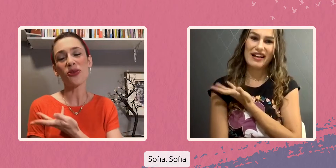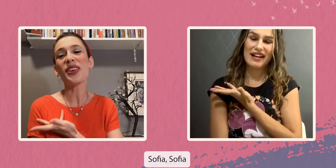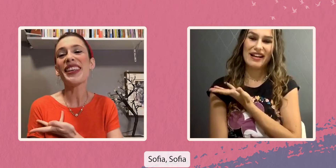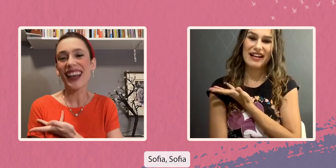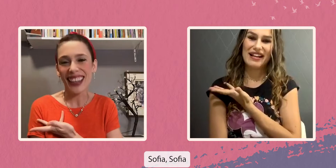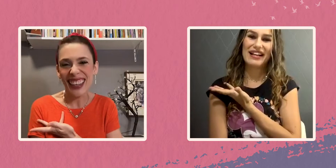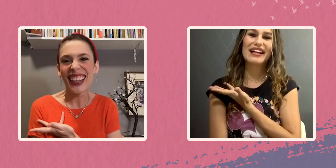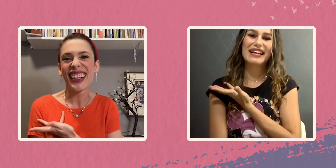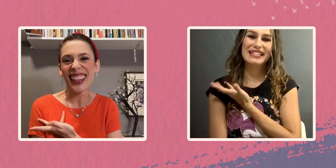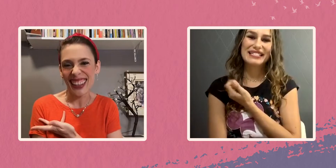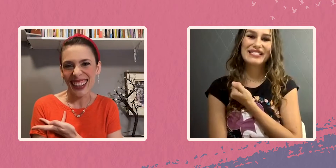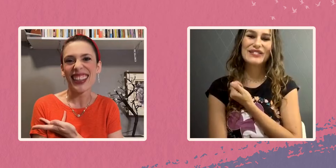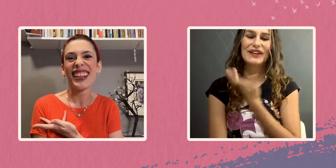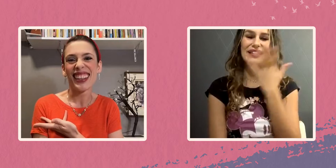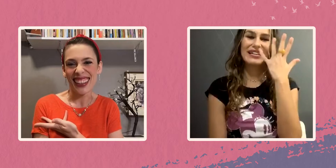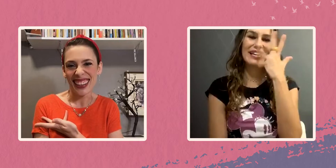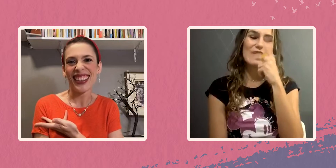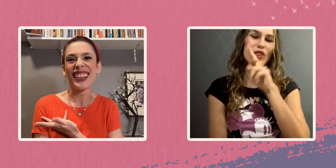Sofia.